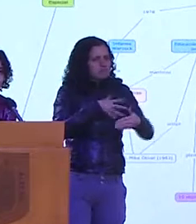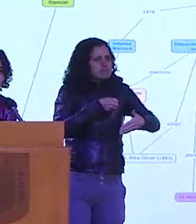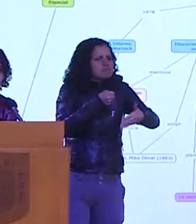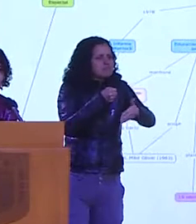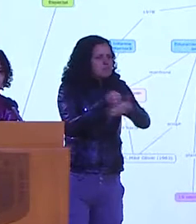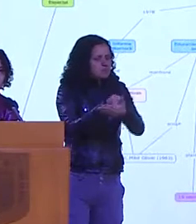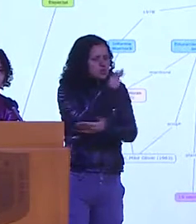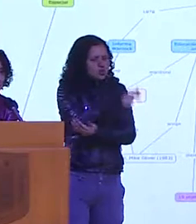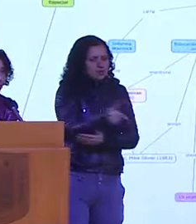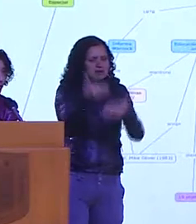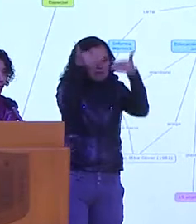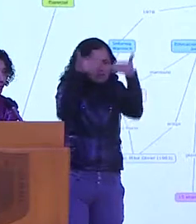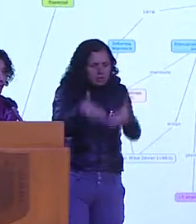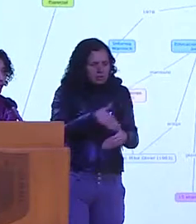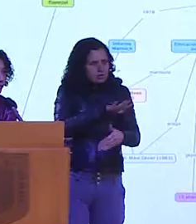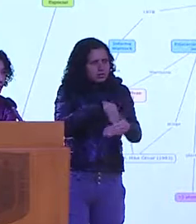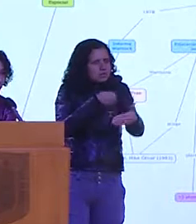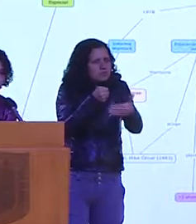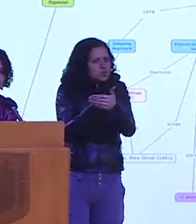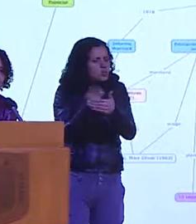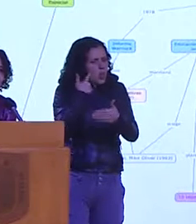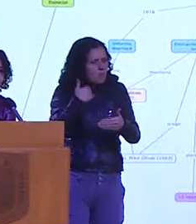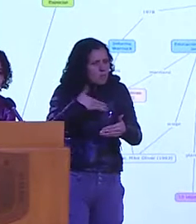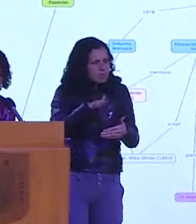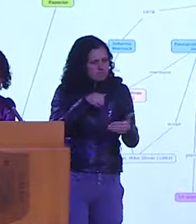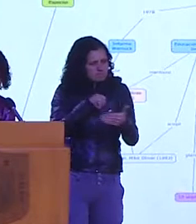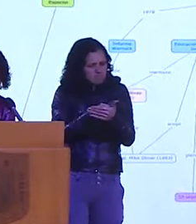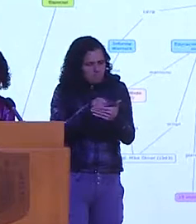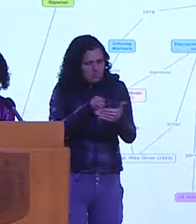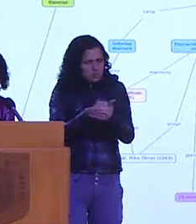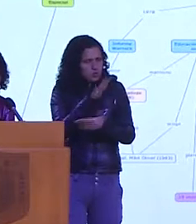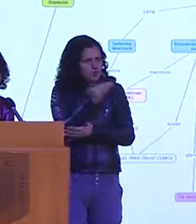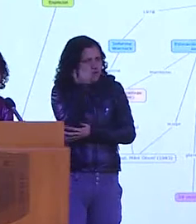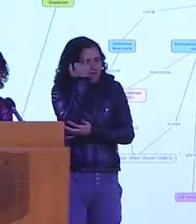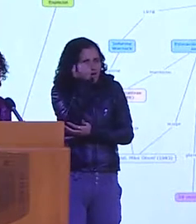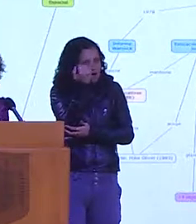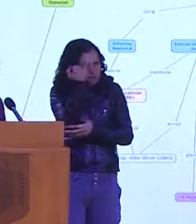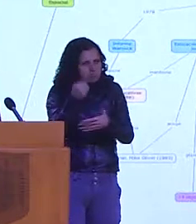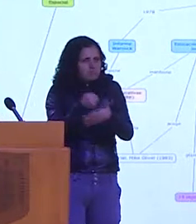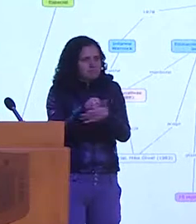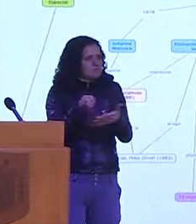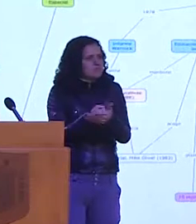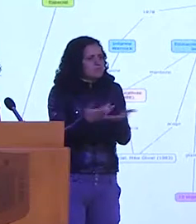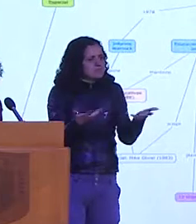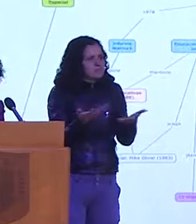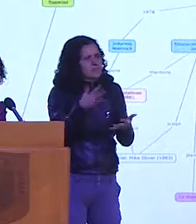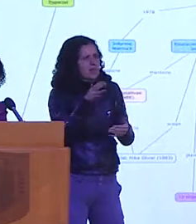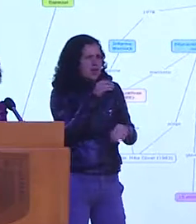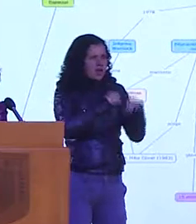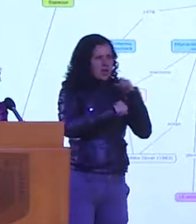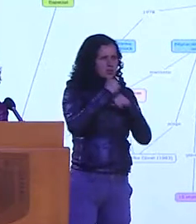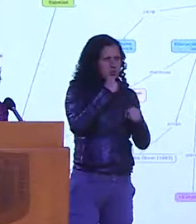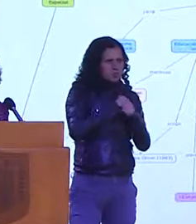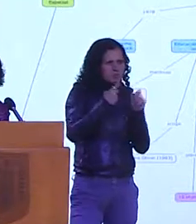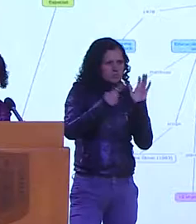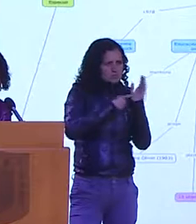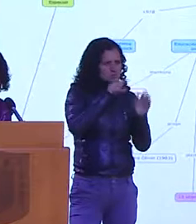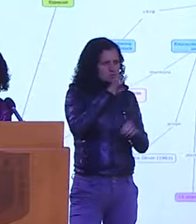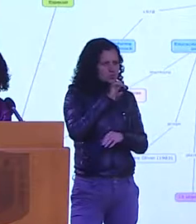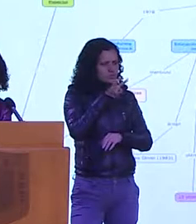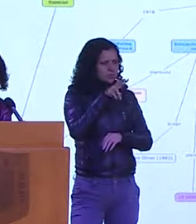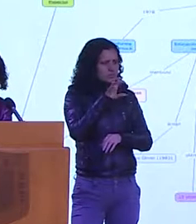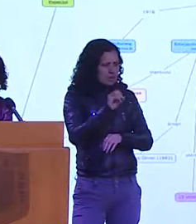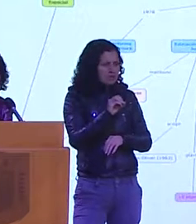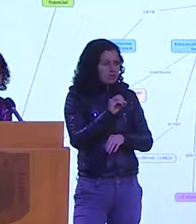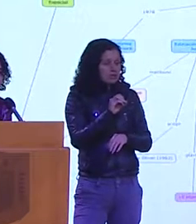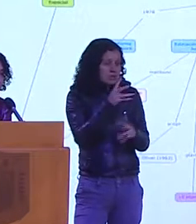con discapacidad, donde se empezó a mover más fuertemente estas ideas. Se pasó de los años 70, quisiera